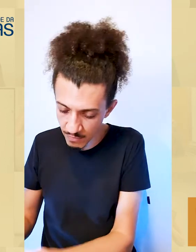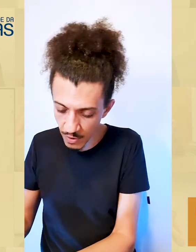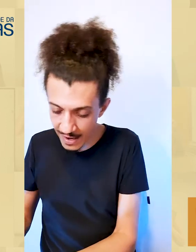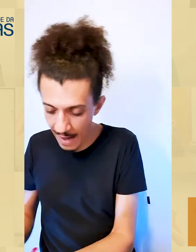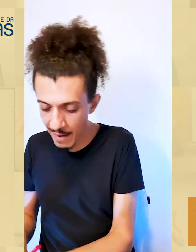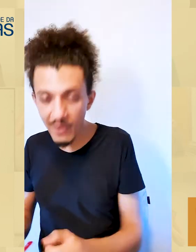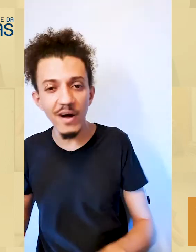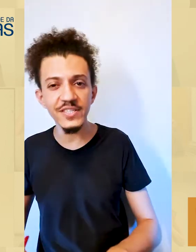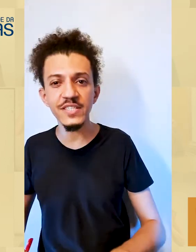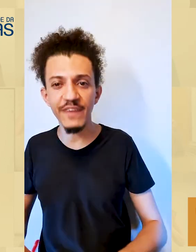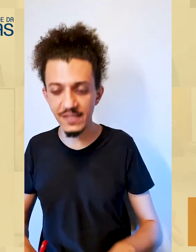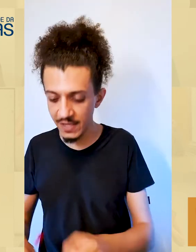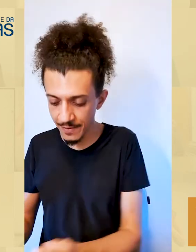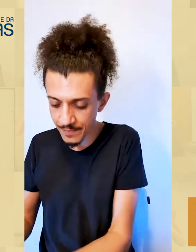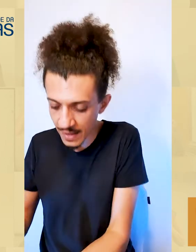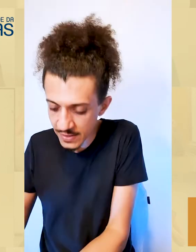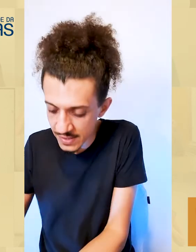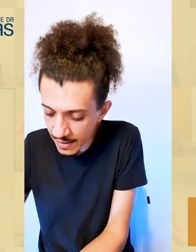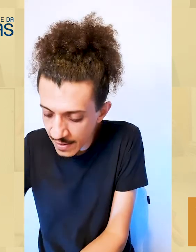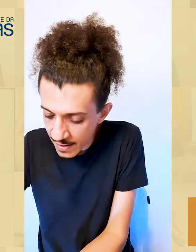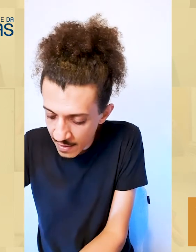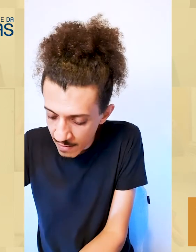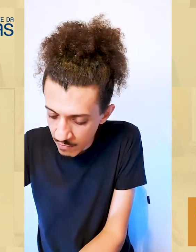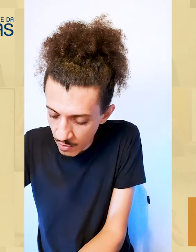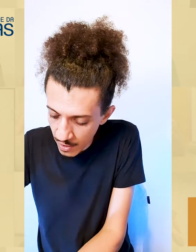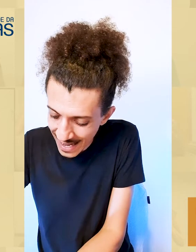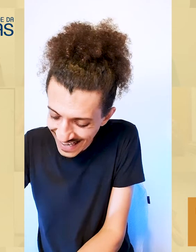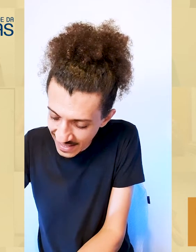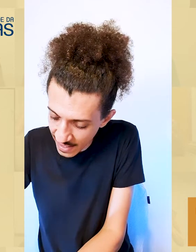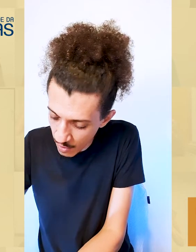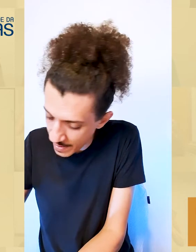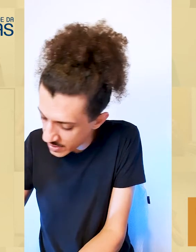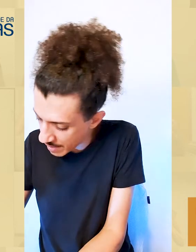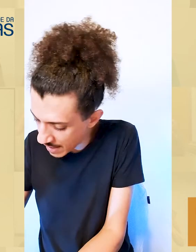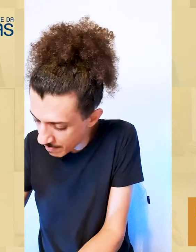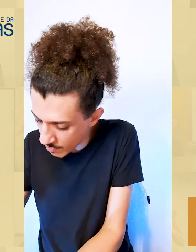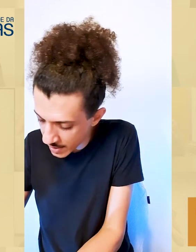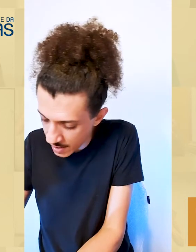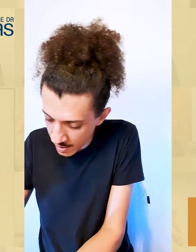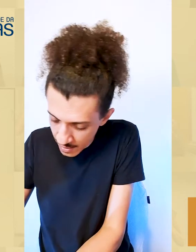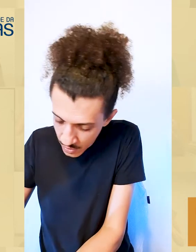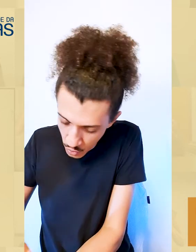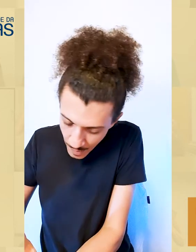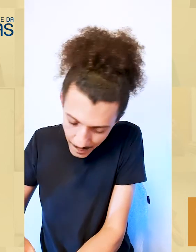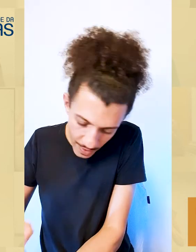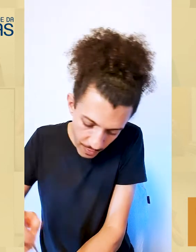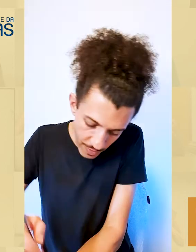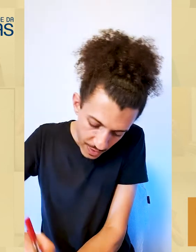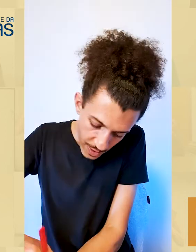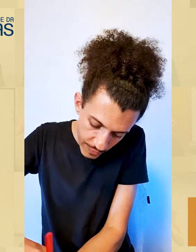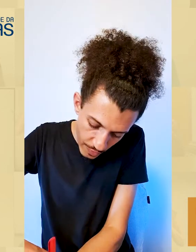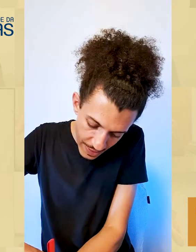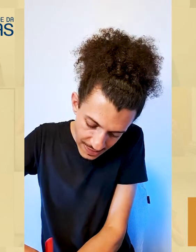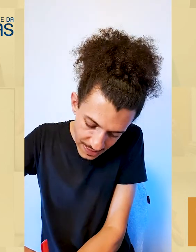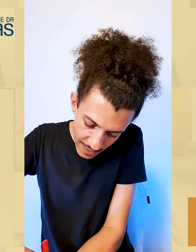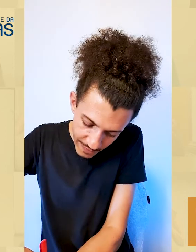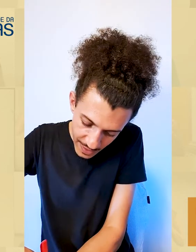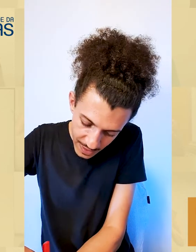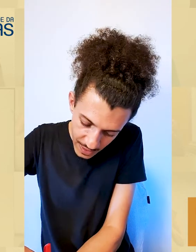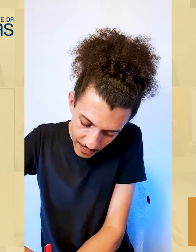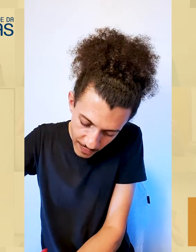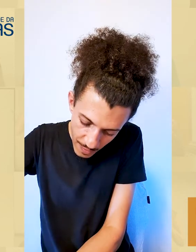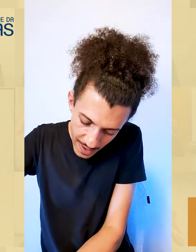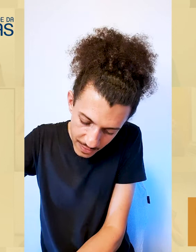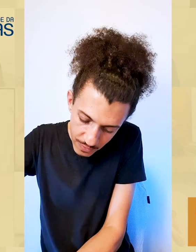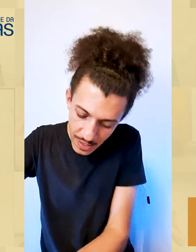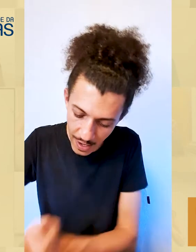vou colocar a minha mão, igual a gente fazia antes, né? Vou colocar literalmente a minha mão aqui no papel e vou escrever